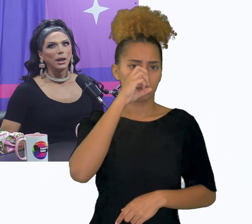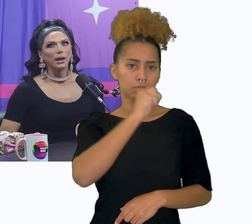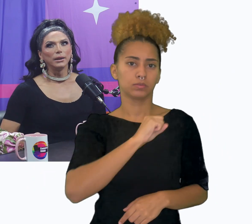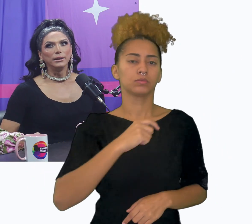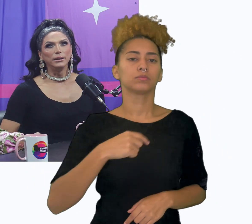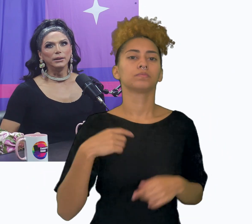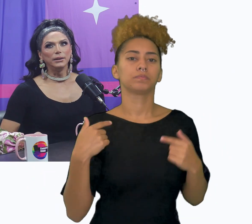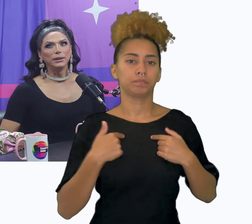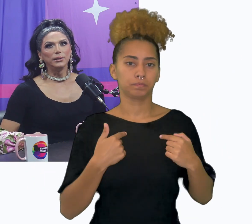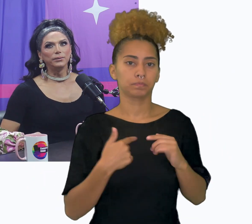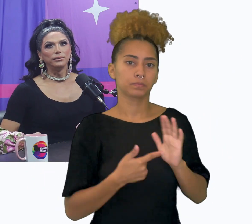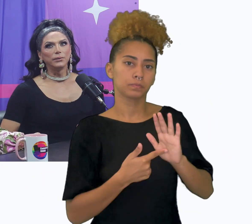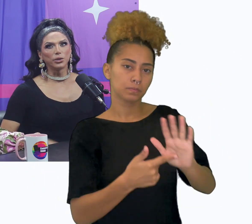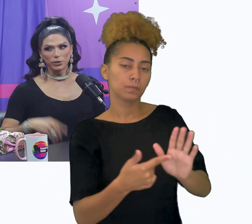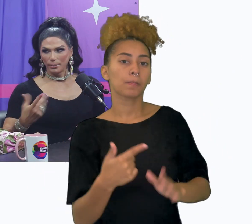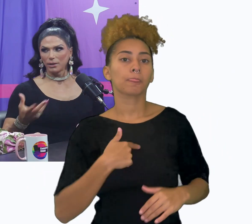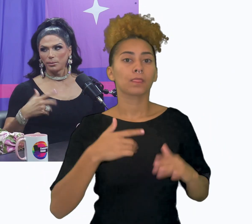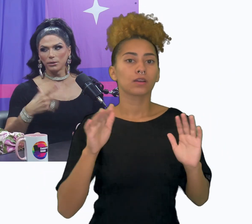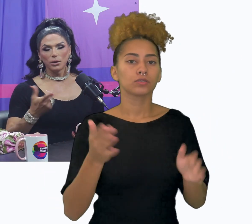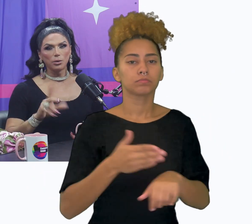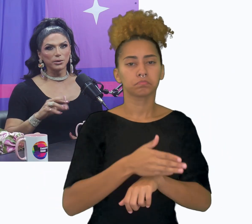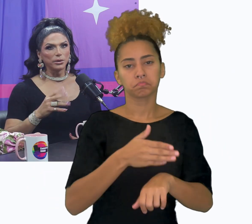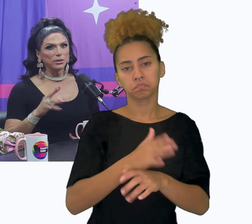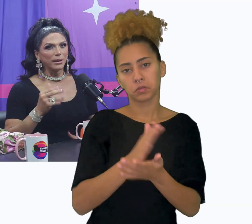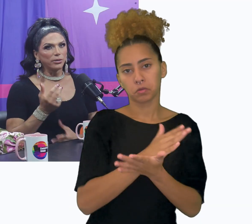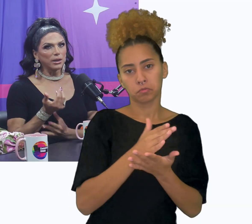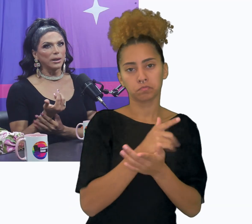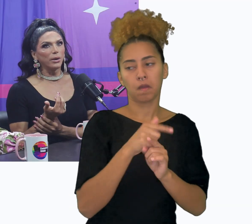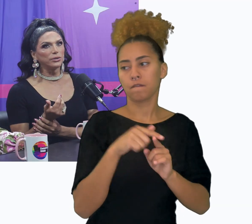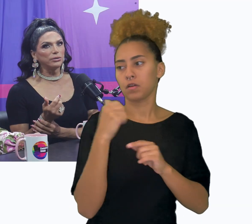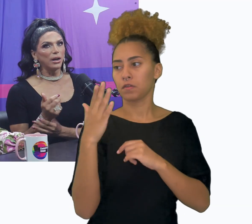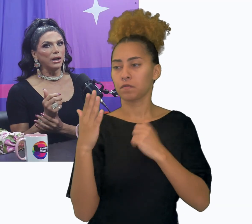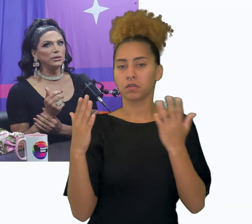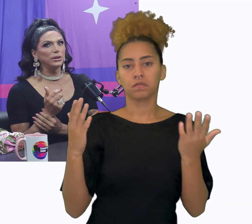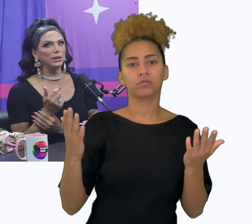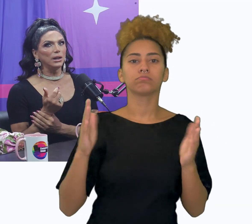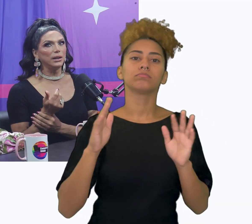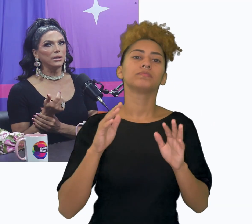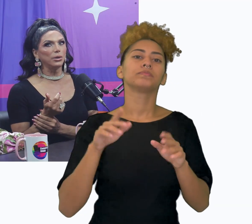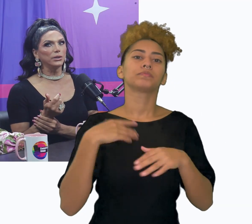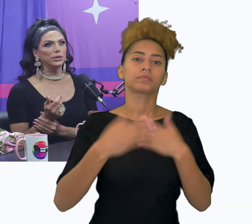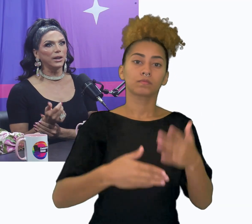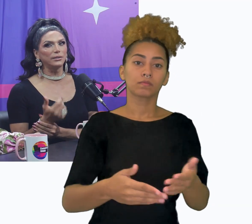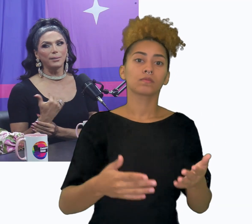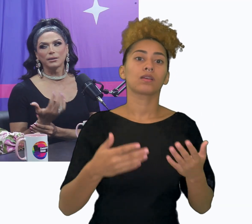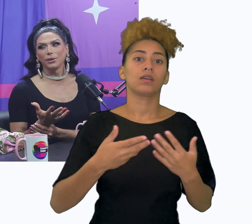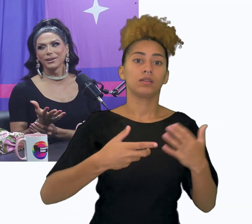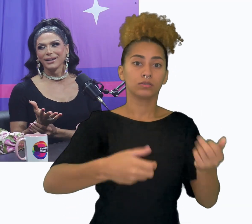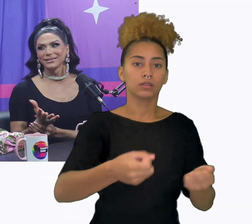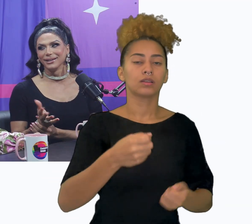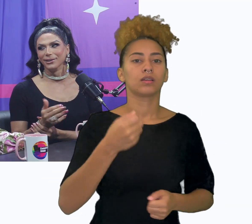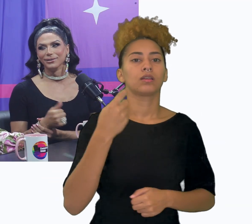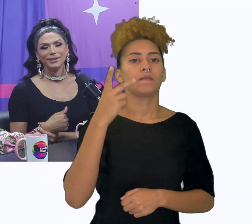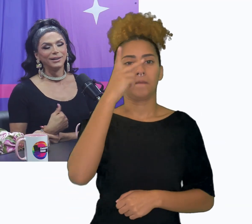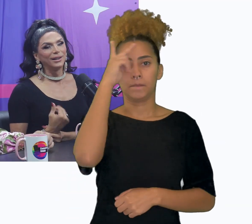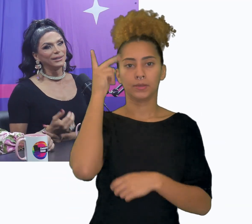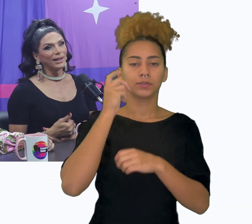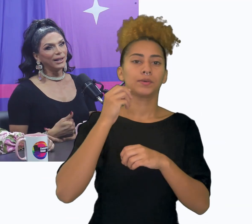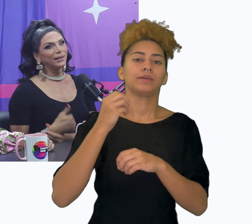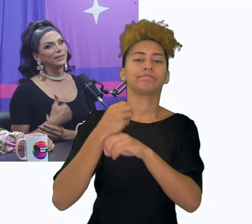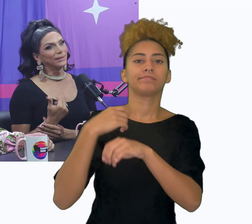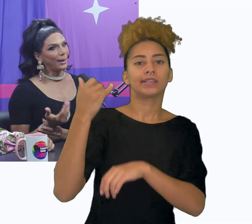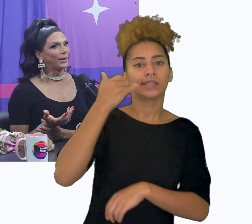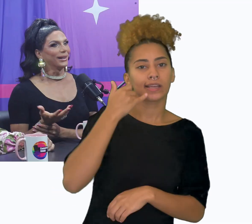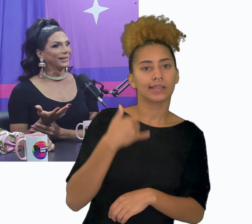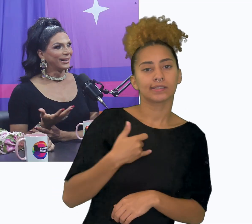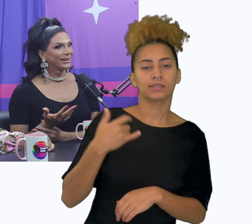sábado. E eu já tinha participado de algumas coisas mais fora da Boate Divine. E aí, quando a gente recebe a tal ligação,